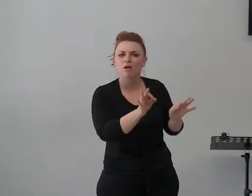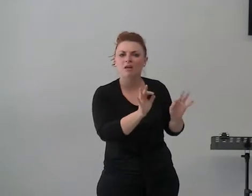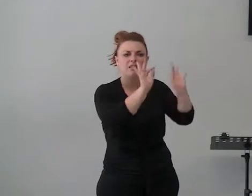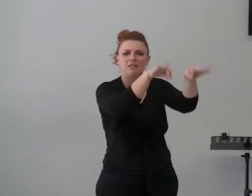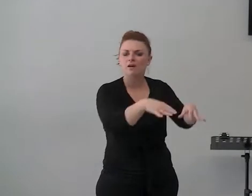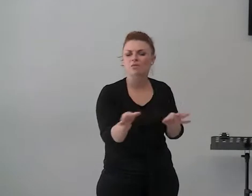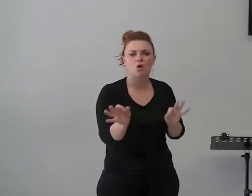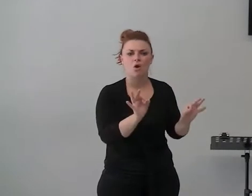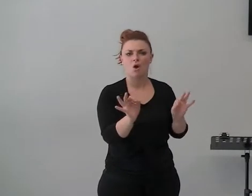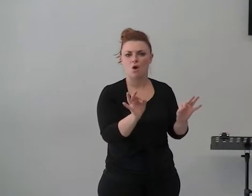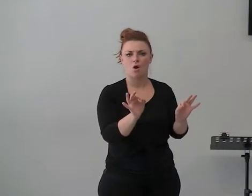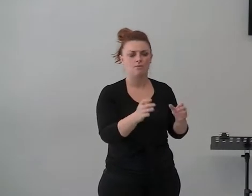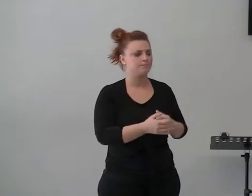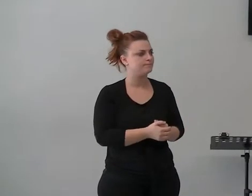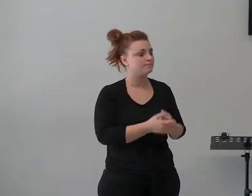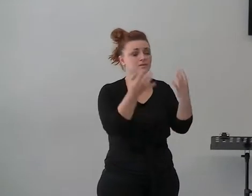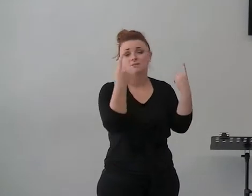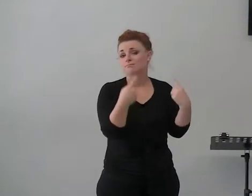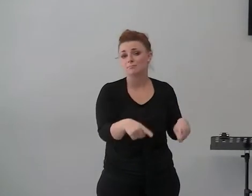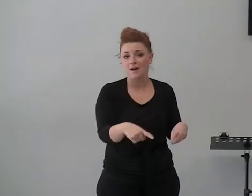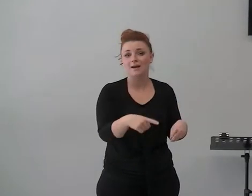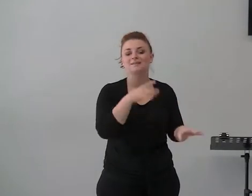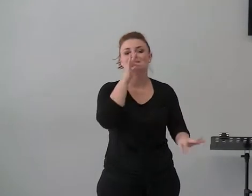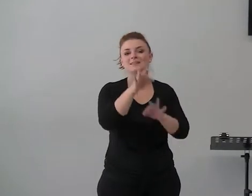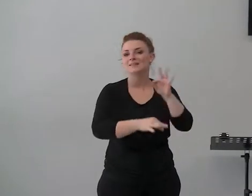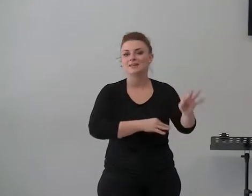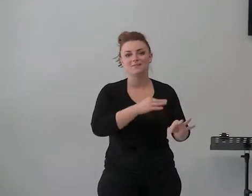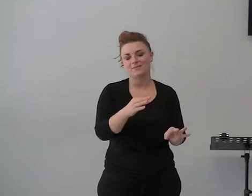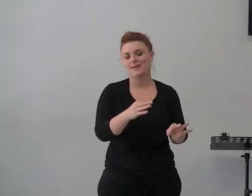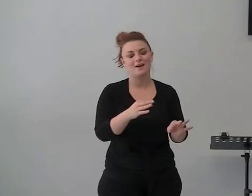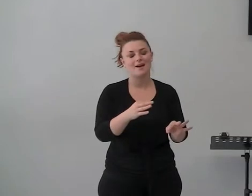Questa è un'indicazione che non si tratta dell'albero.